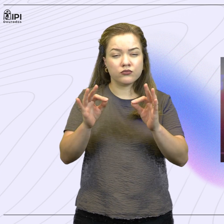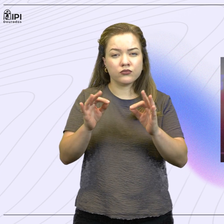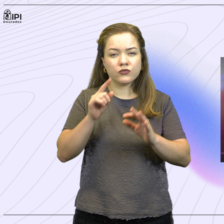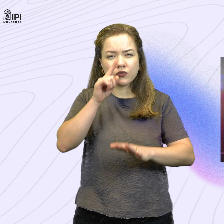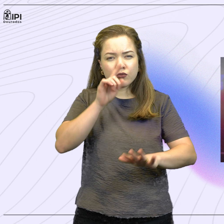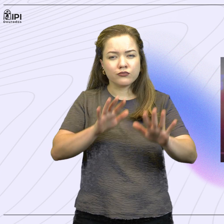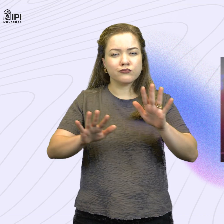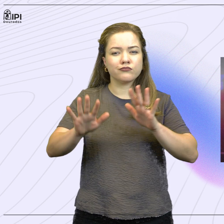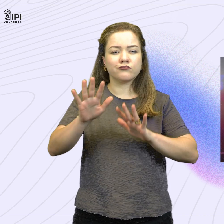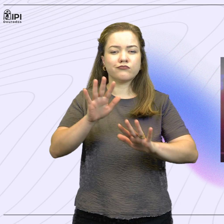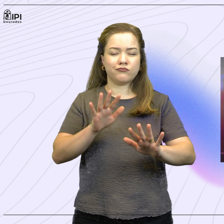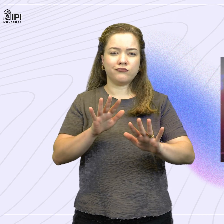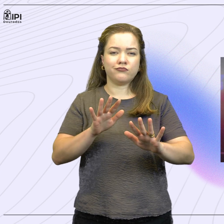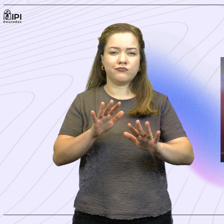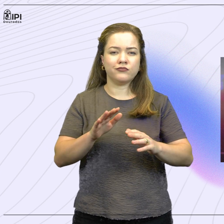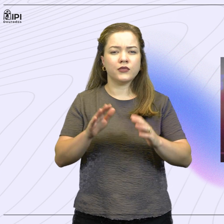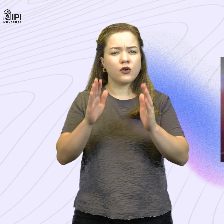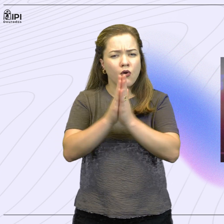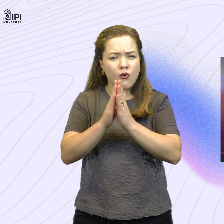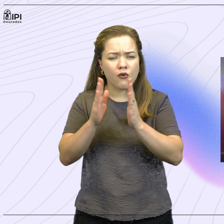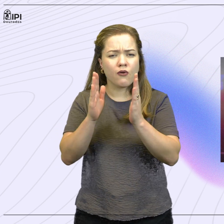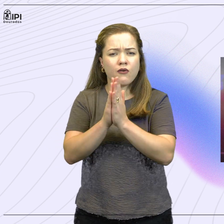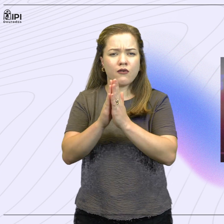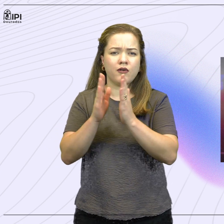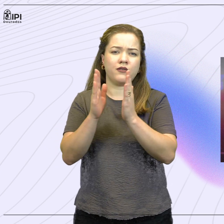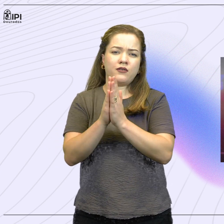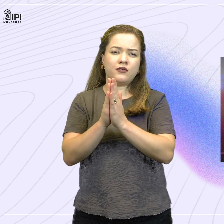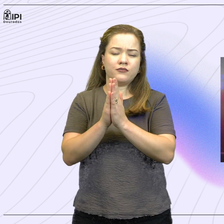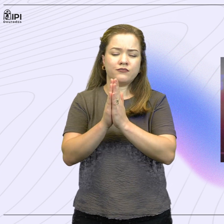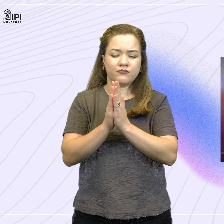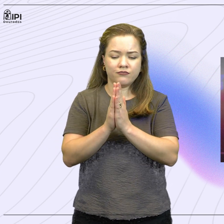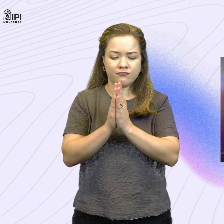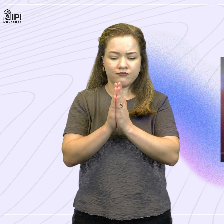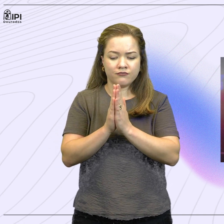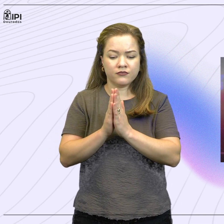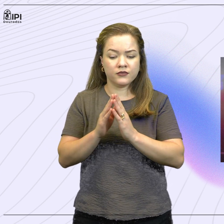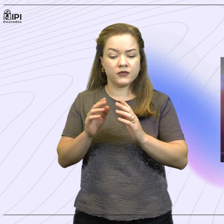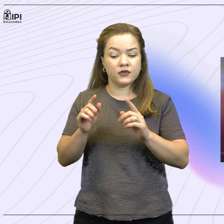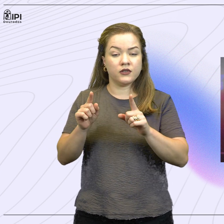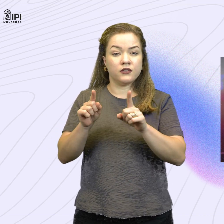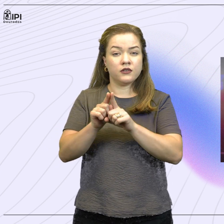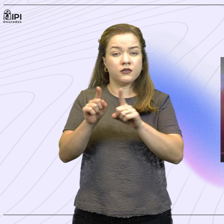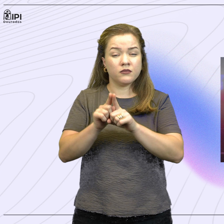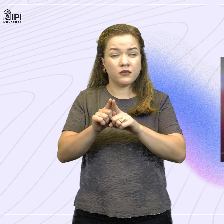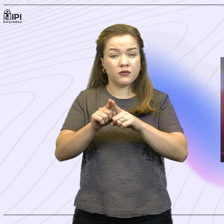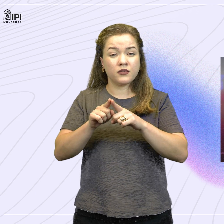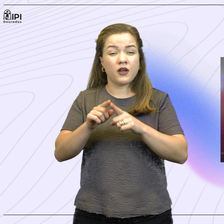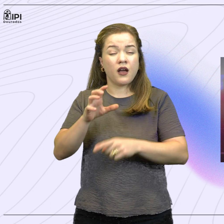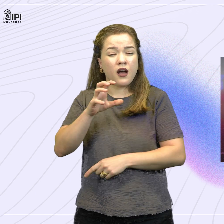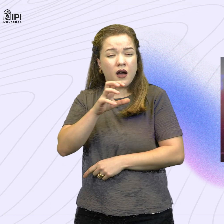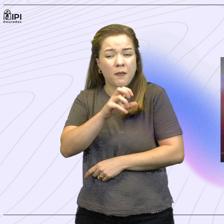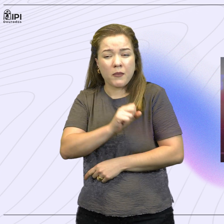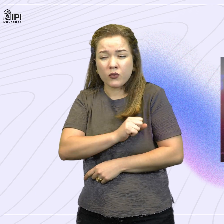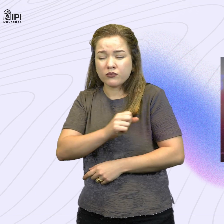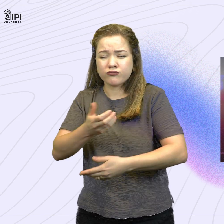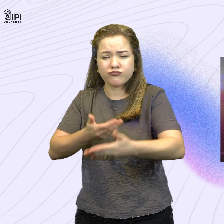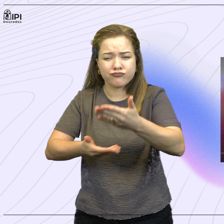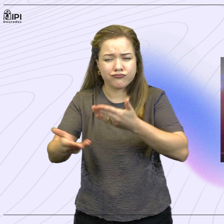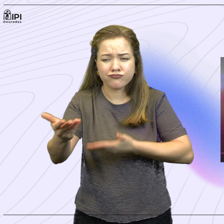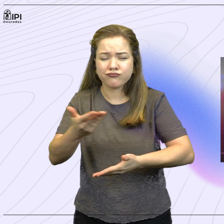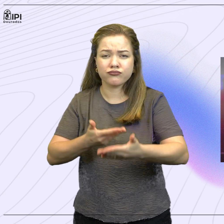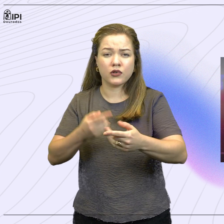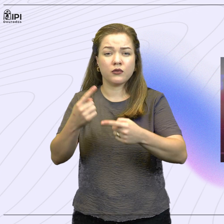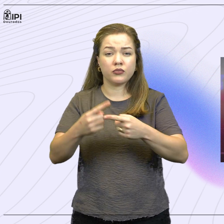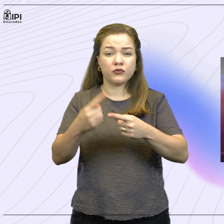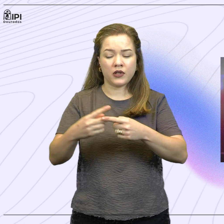sóbrios para poderem orar. Acima de tudo, porém, tenham muito amor uns para com os outros, porque o